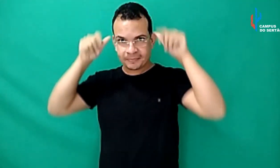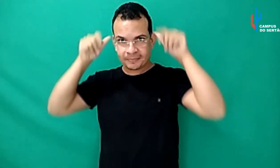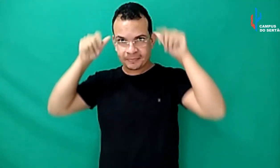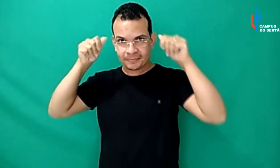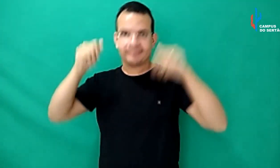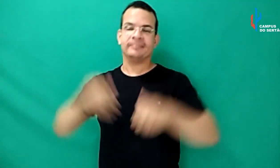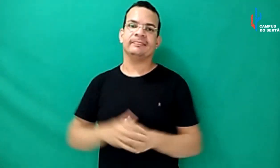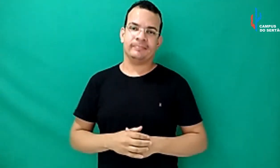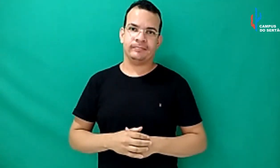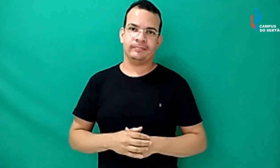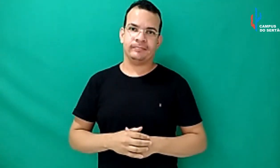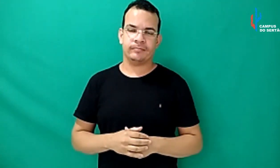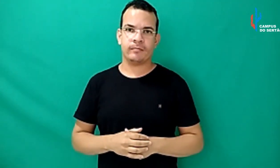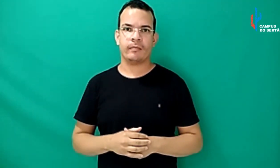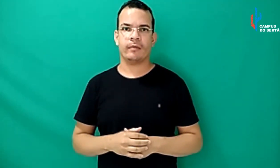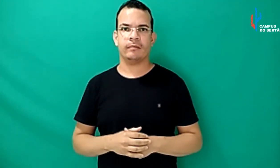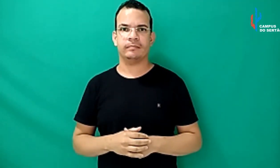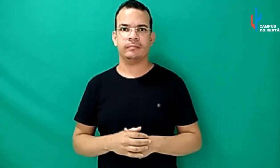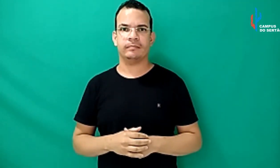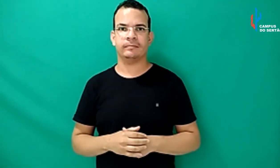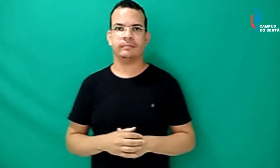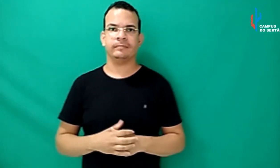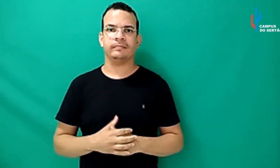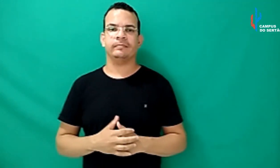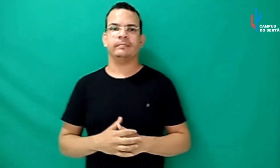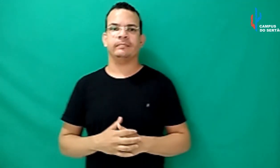Agradecemos a doutora Mariane, pela palestra.